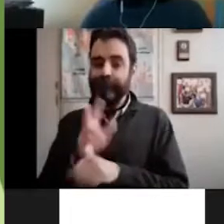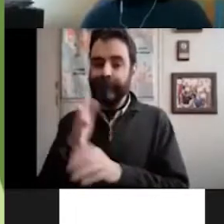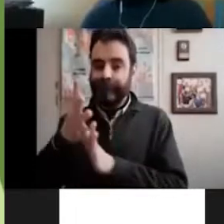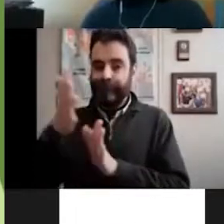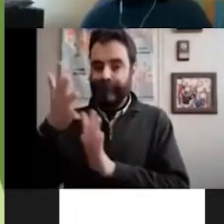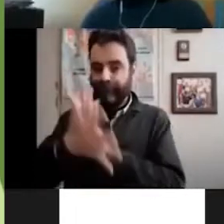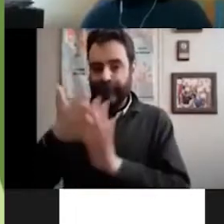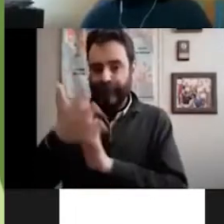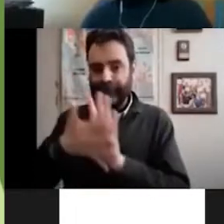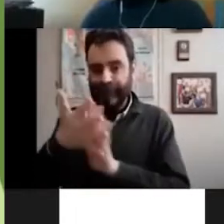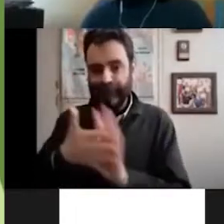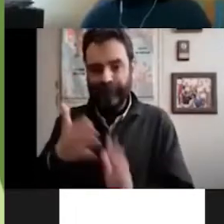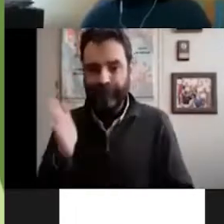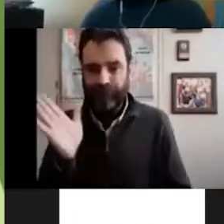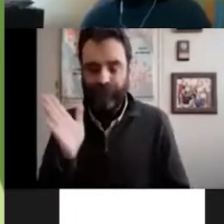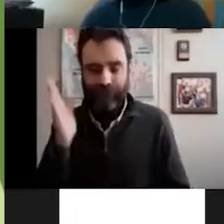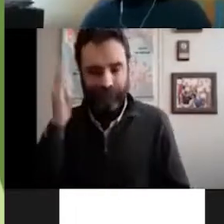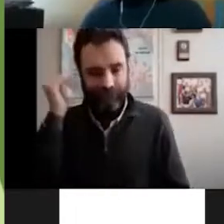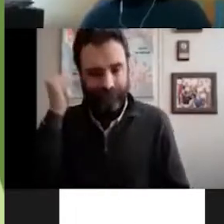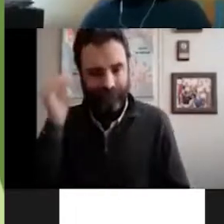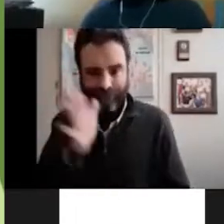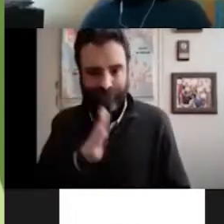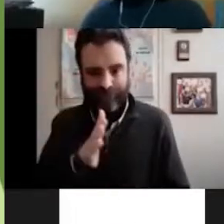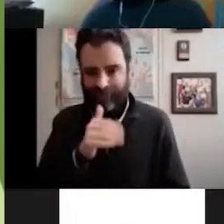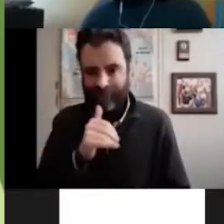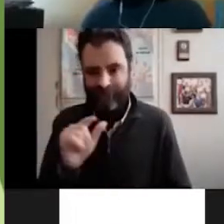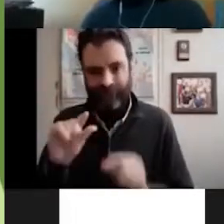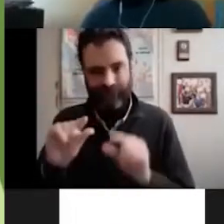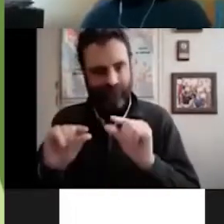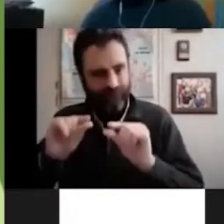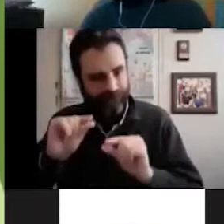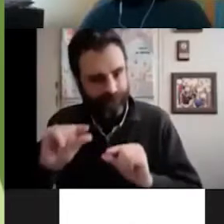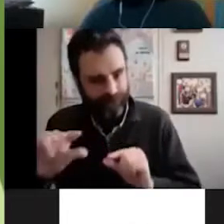y en estos 8 profesores